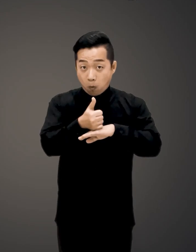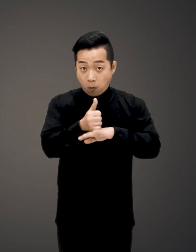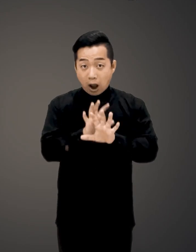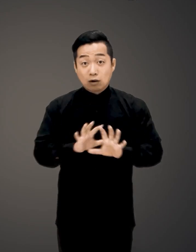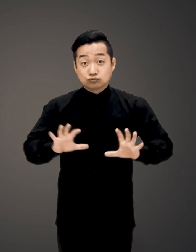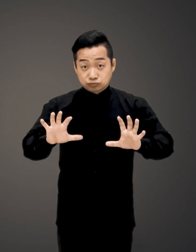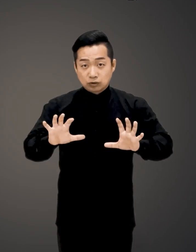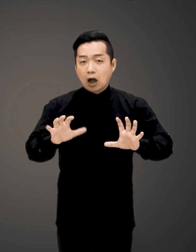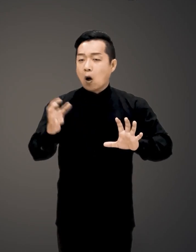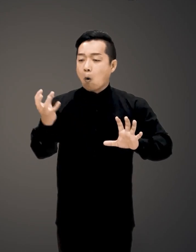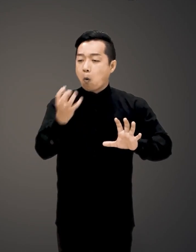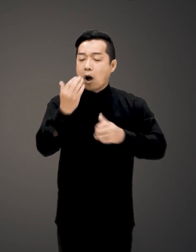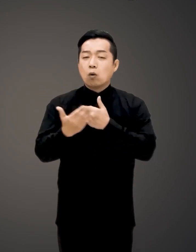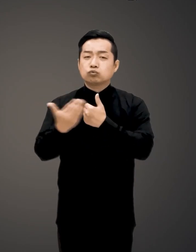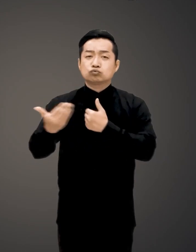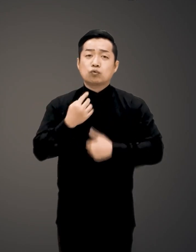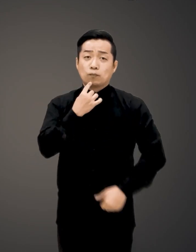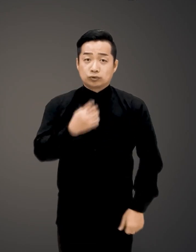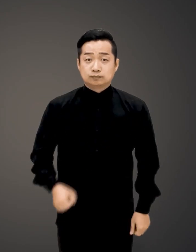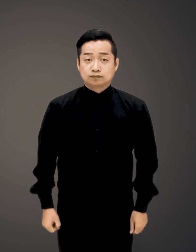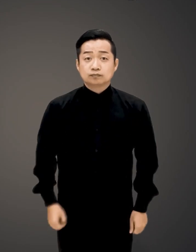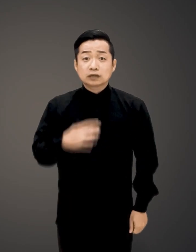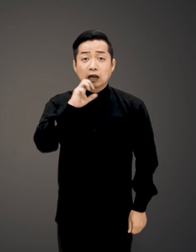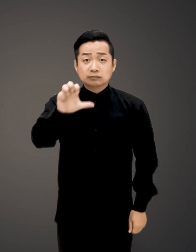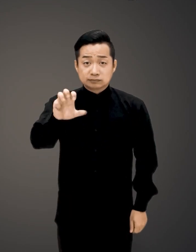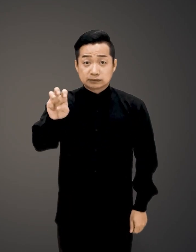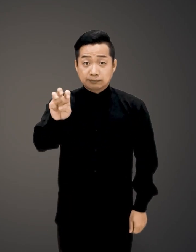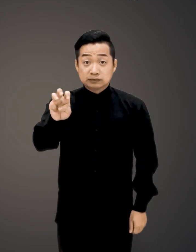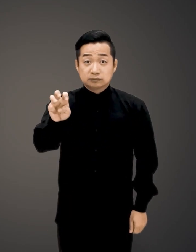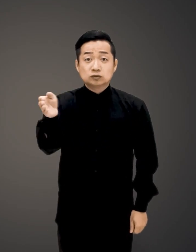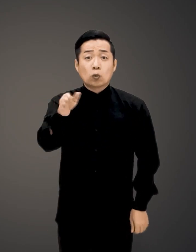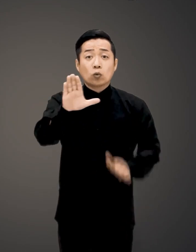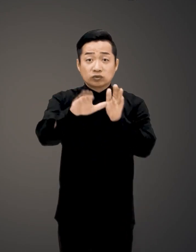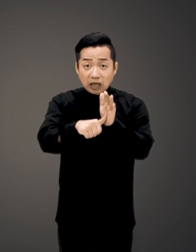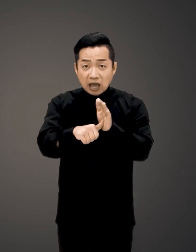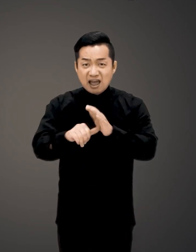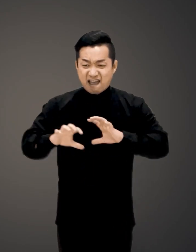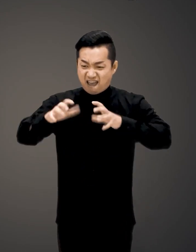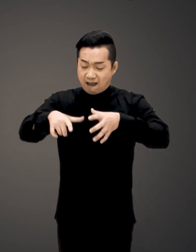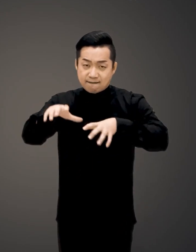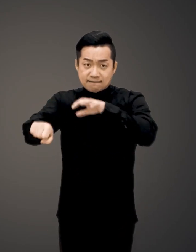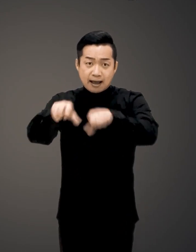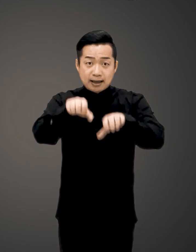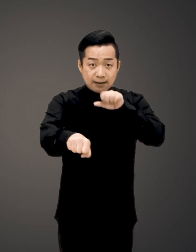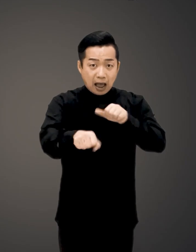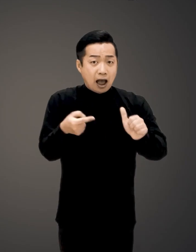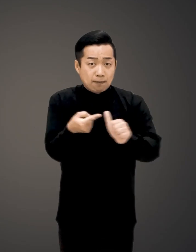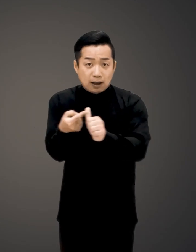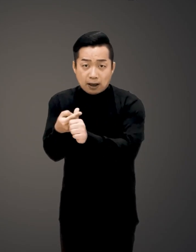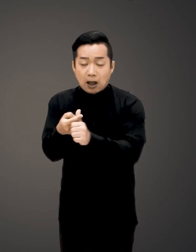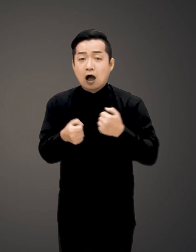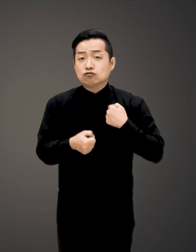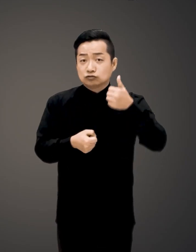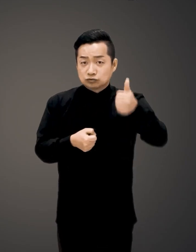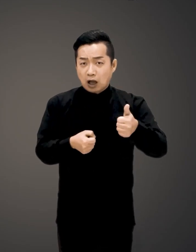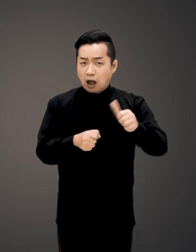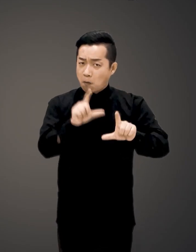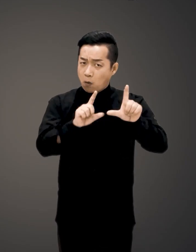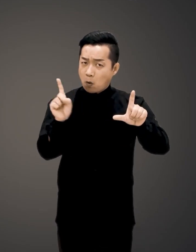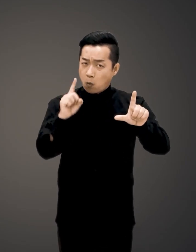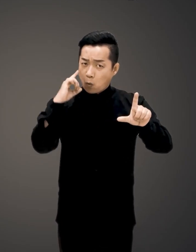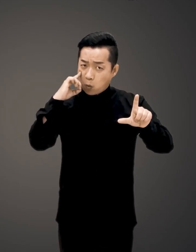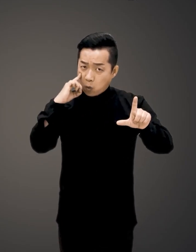할 뿐이었다. 겨우 1입의 나이에 천하를 정벌하고 수많은 적을 죽인 장군은 과연 어떻게